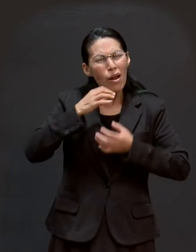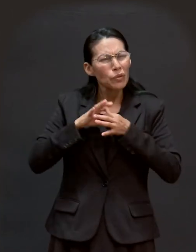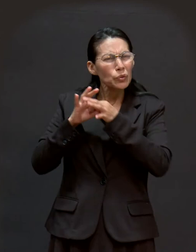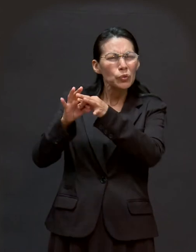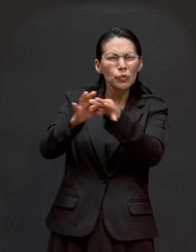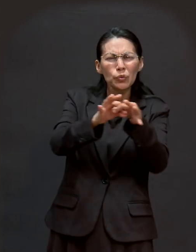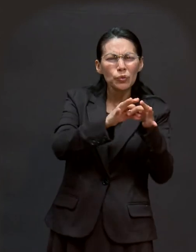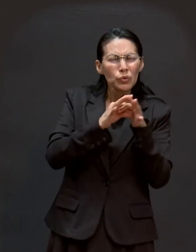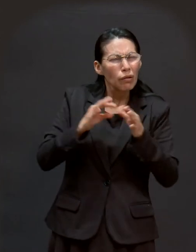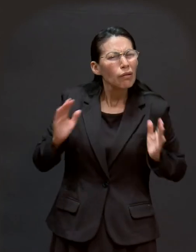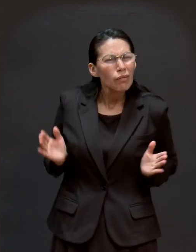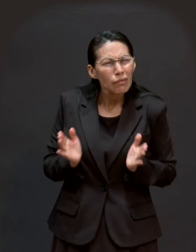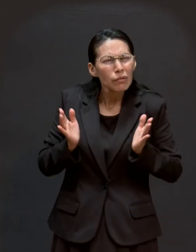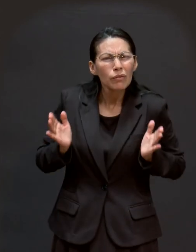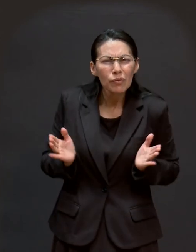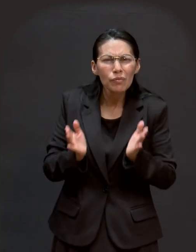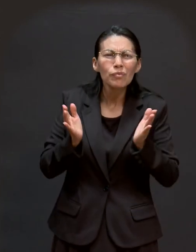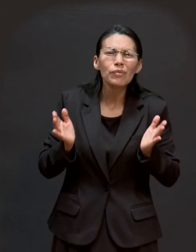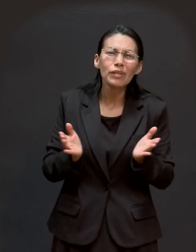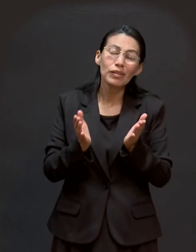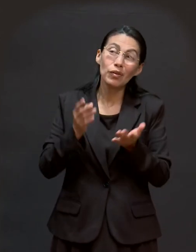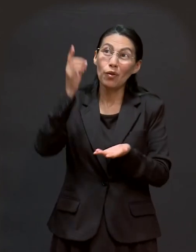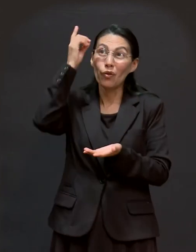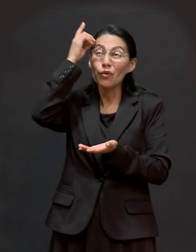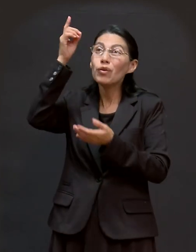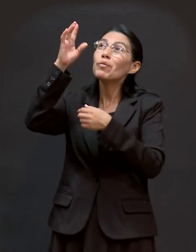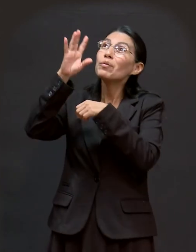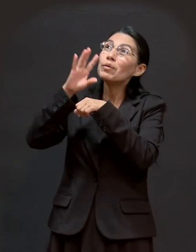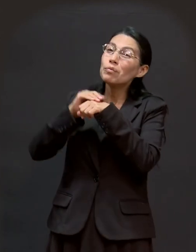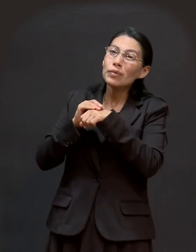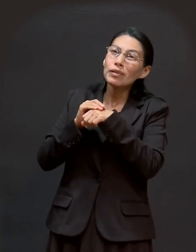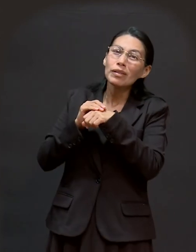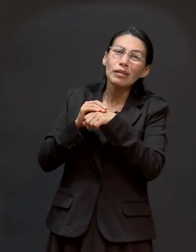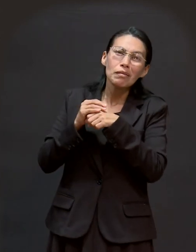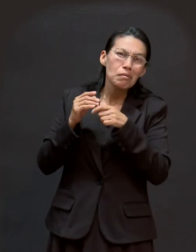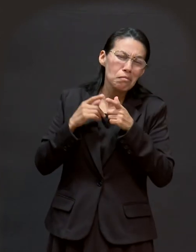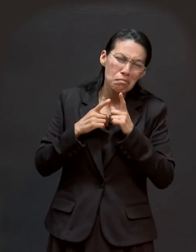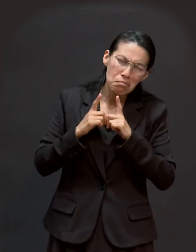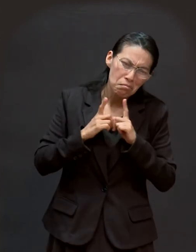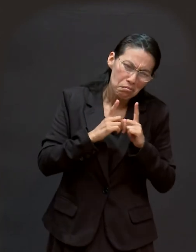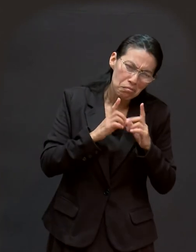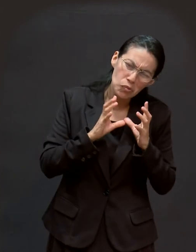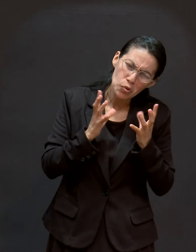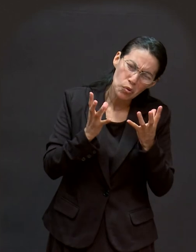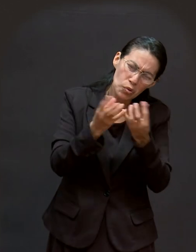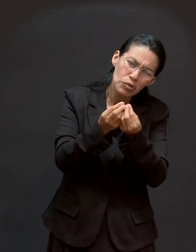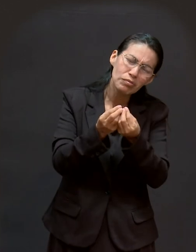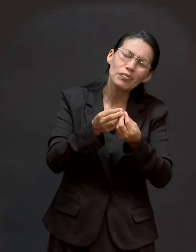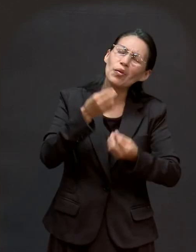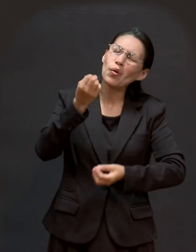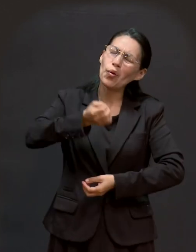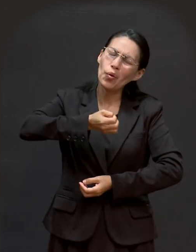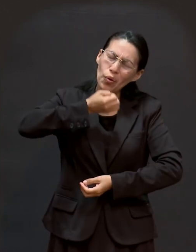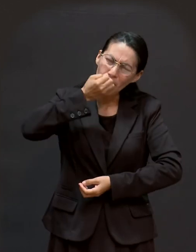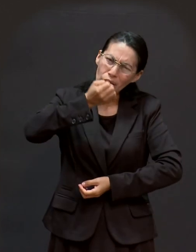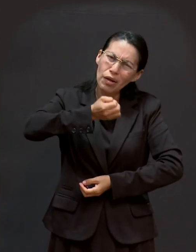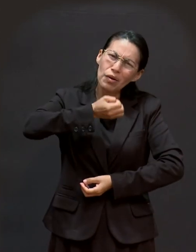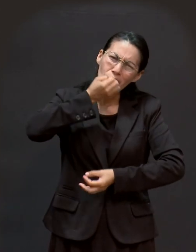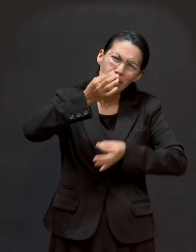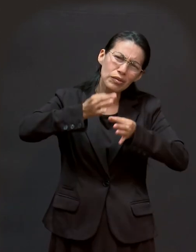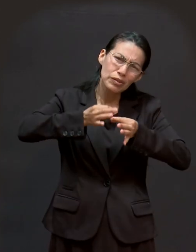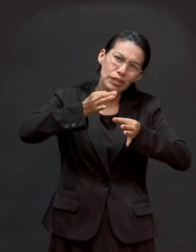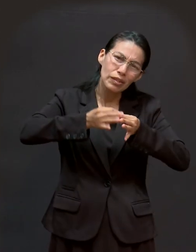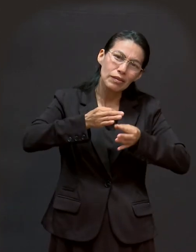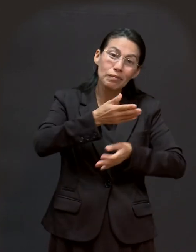otros animarnos mientras dios nos permita acompañarnos en este peregrinaje de la